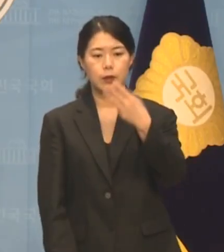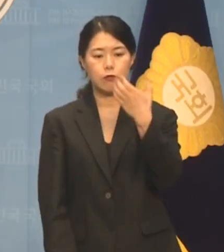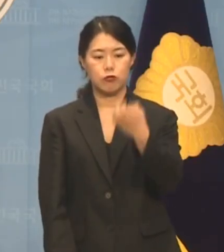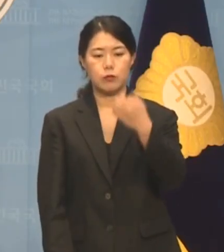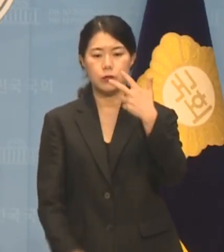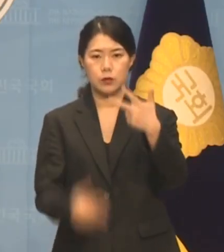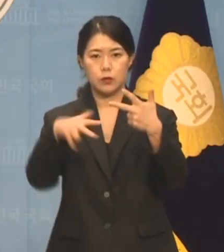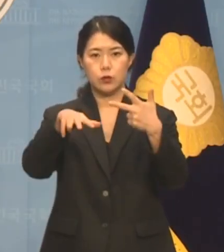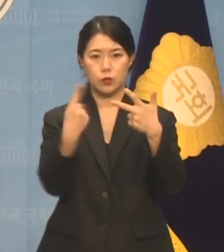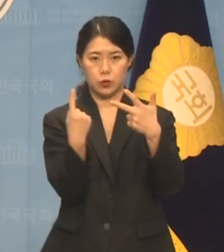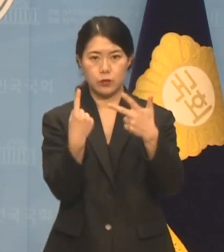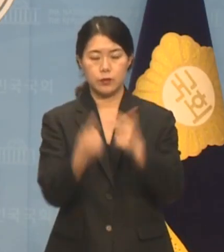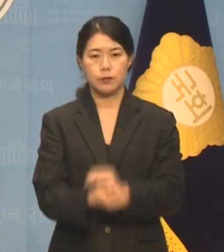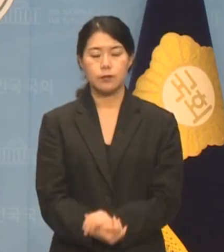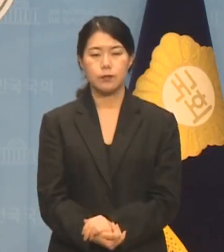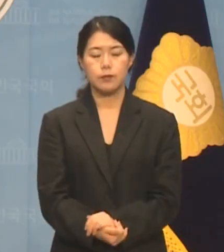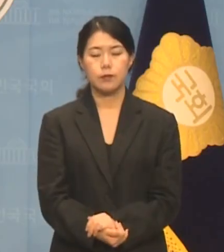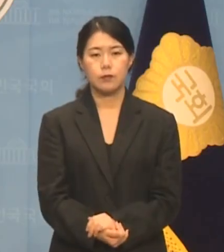397조는